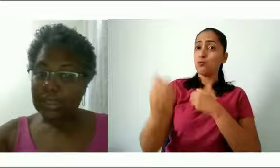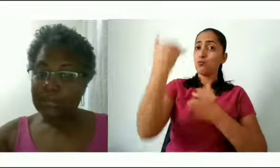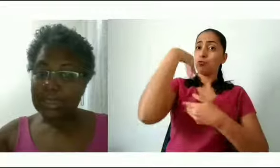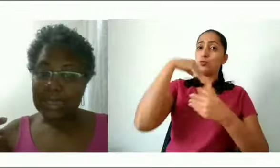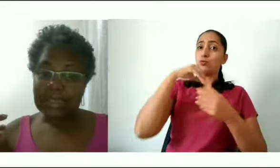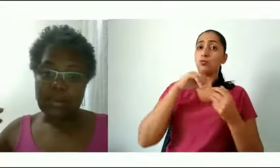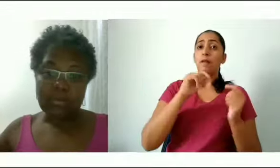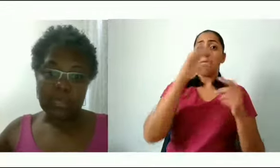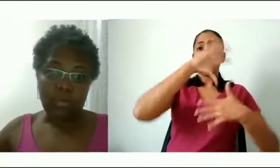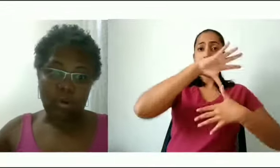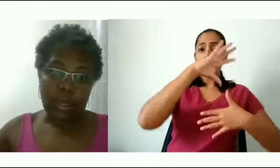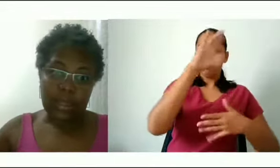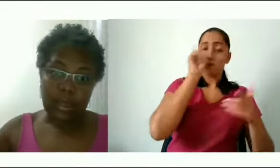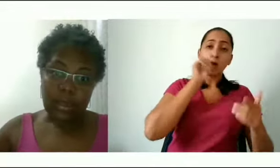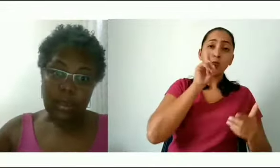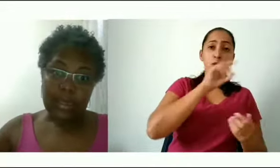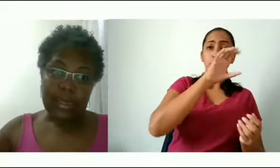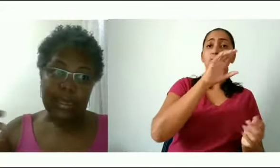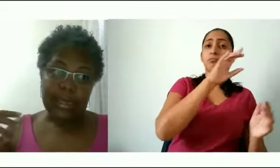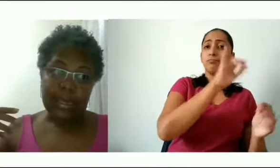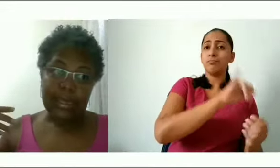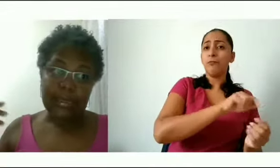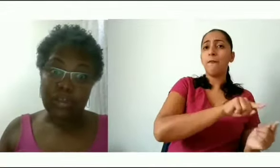a contaminação se torna